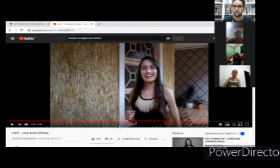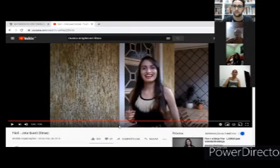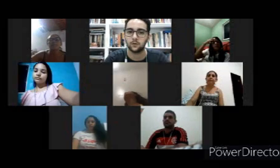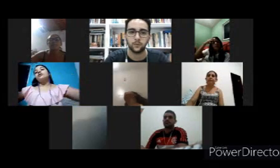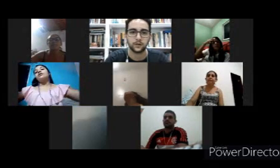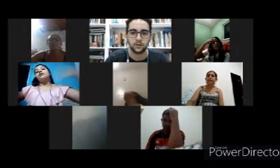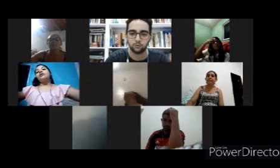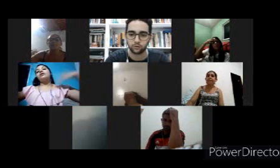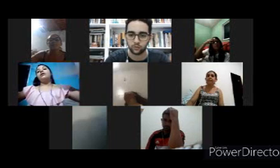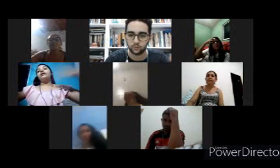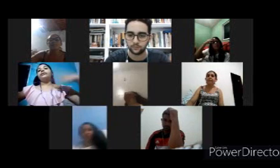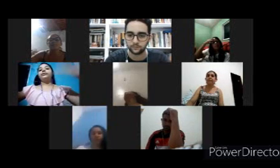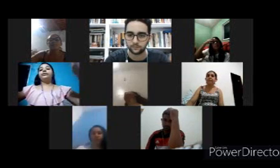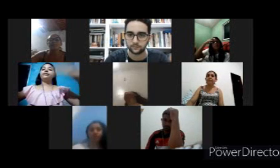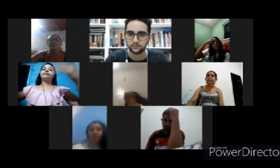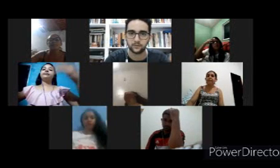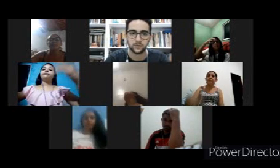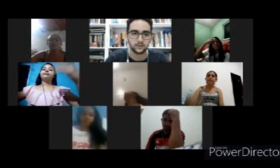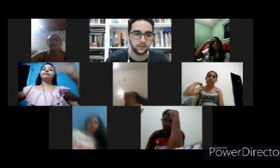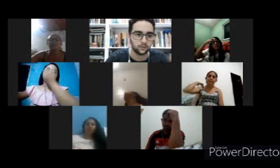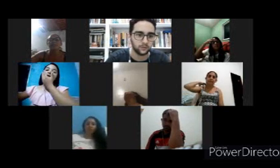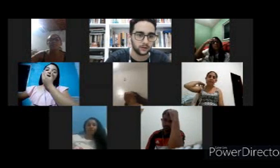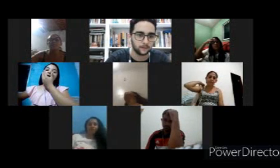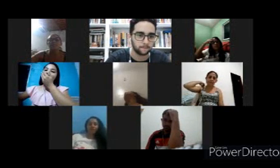de eu compartilhar o som, para vocês também ouvirem.